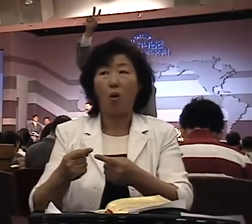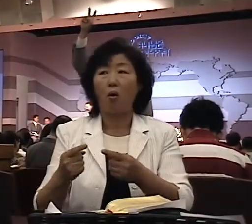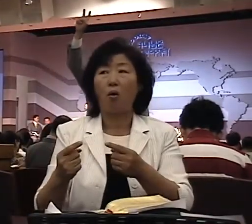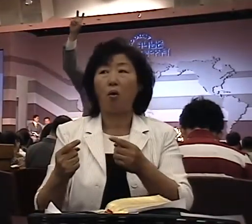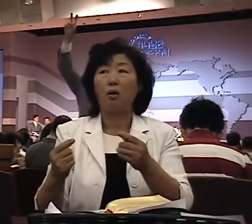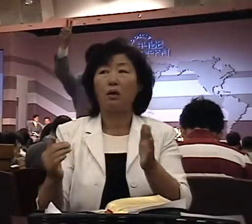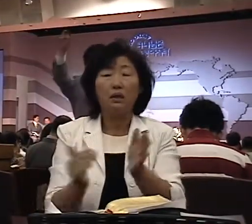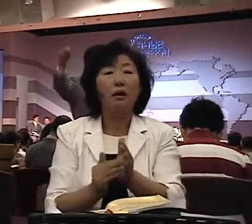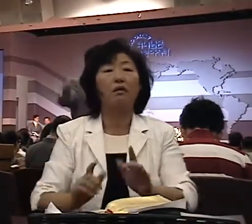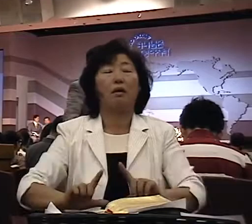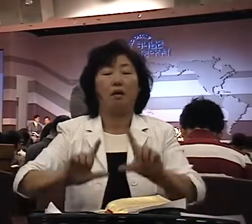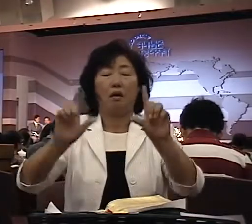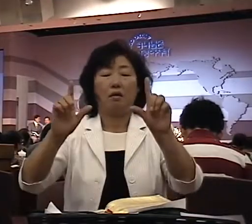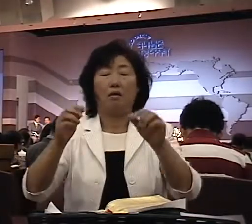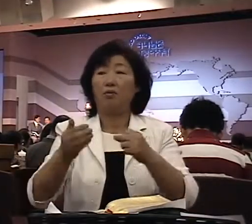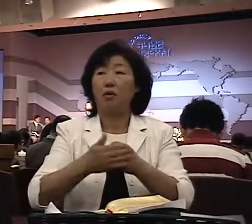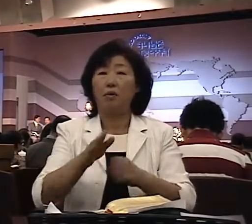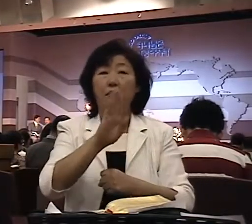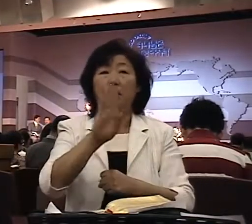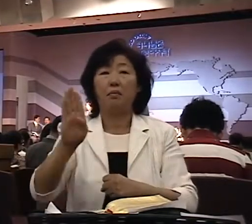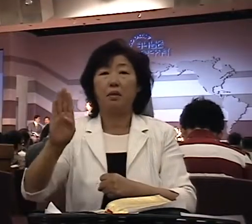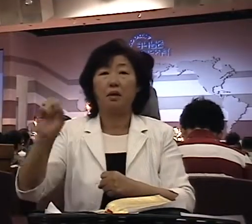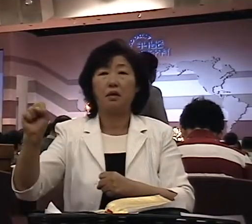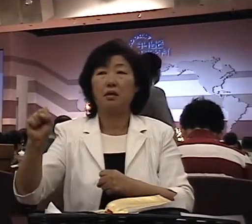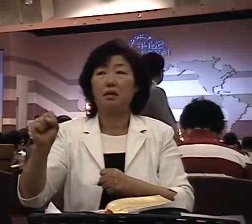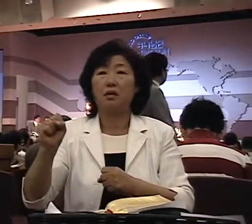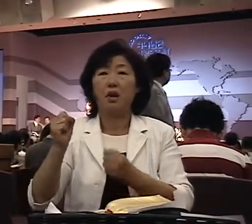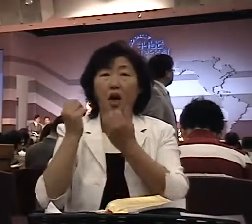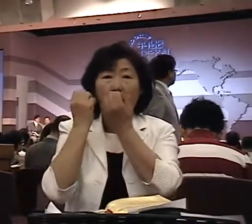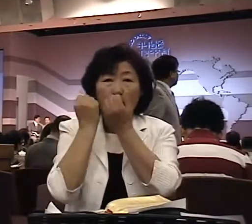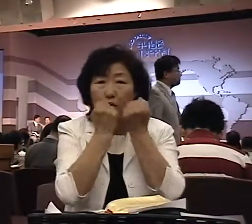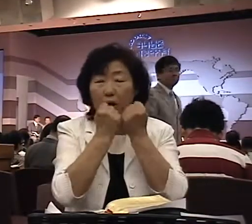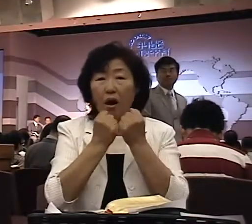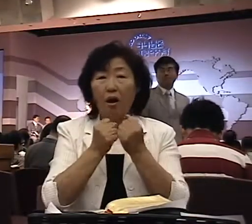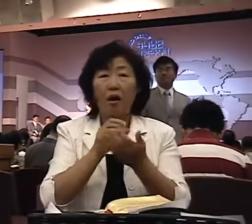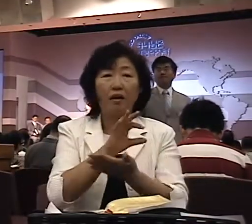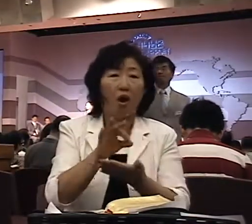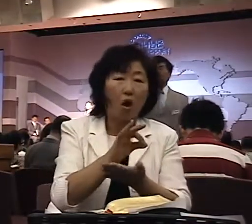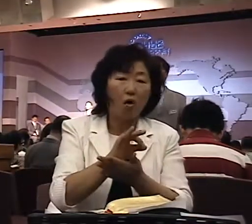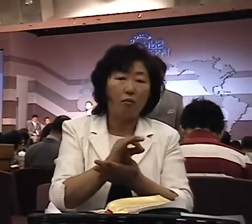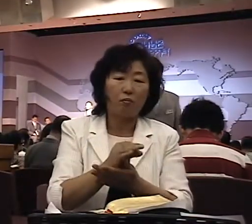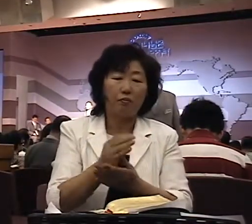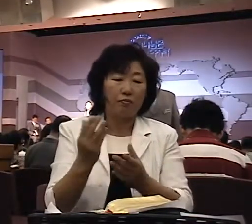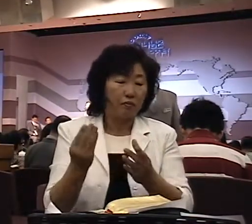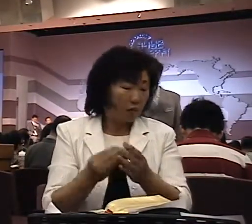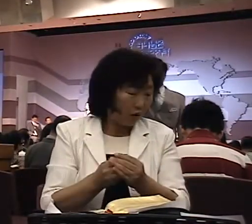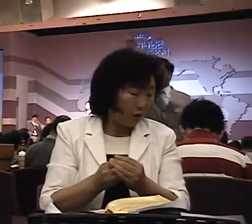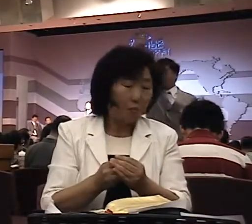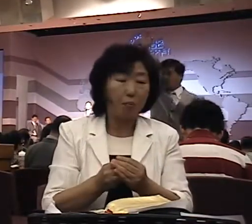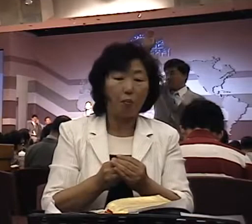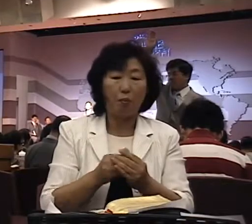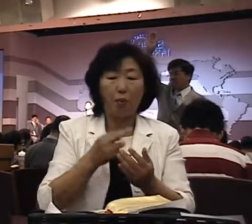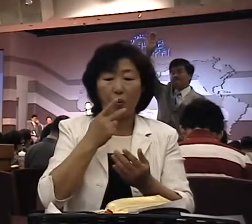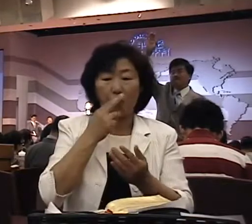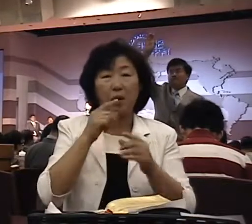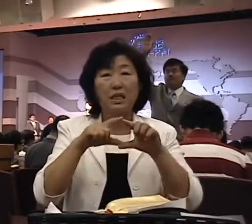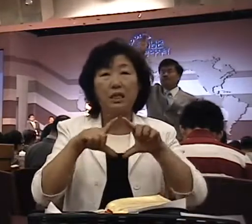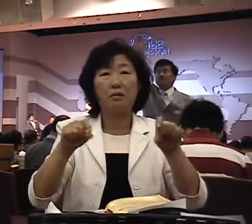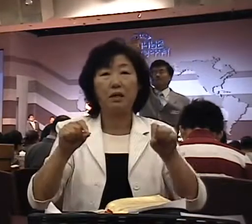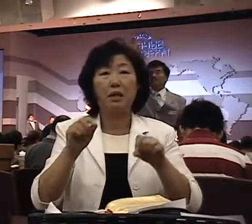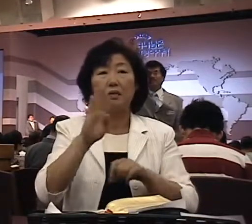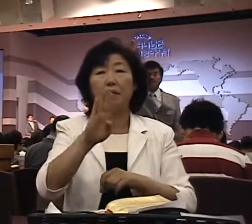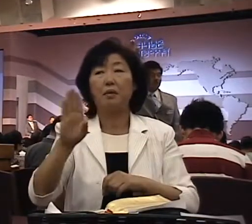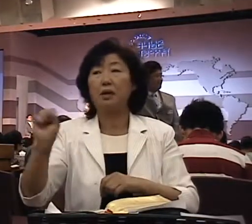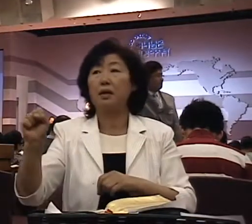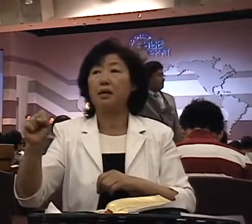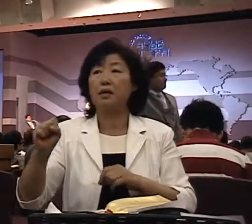주시기를 바라고요. VBS 지원을 위해서 수박, 헌금, 주반에 봉투가 있는데요. 이게 뭐냐 하면 해마다 VBS